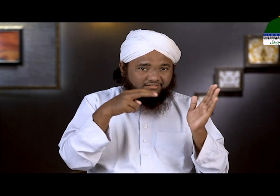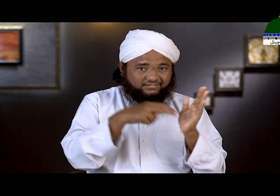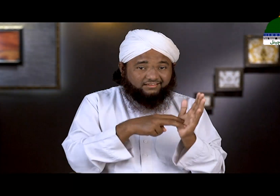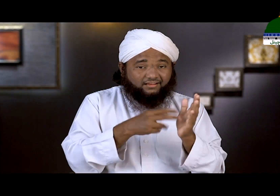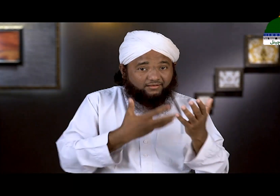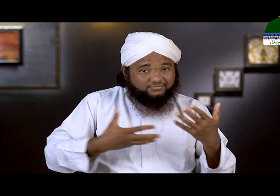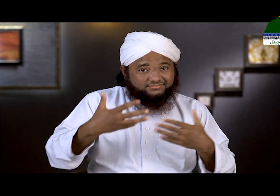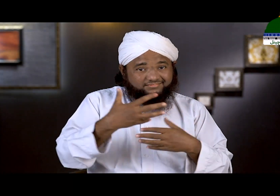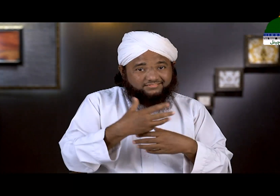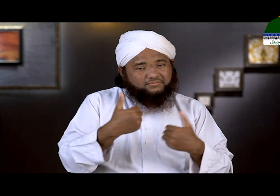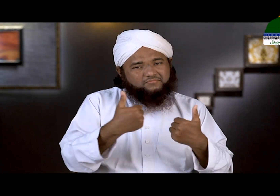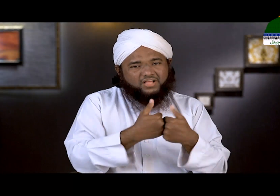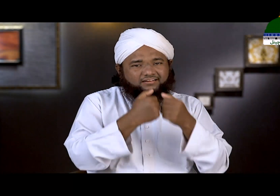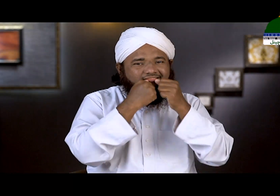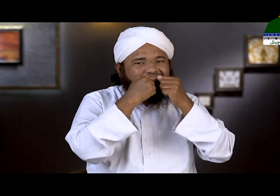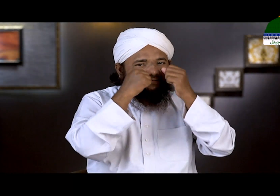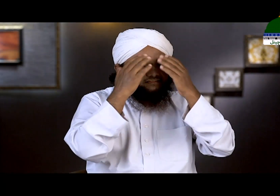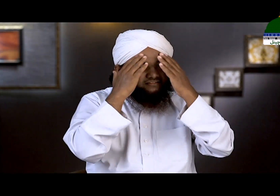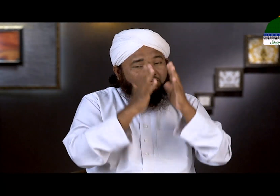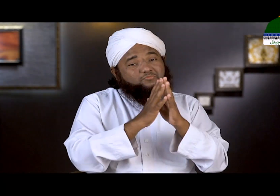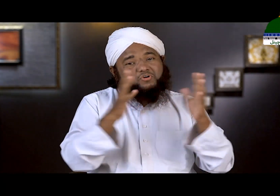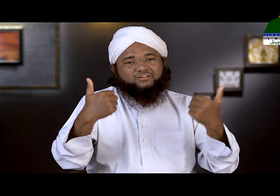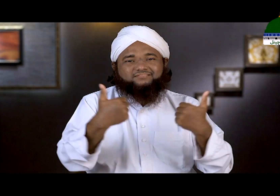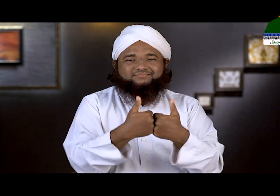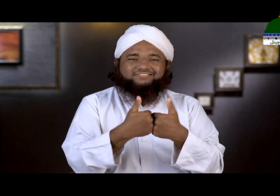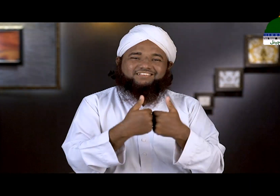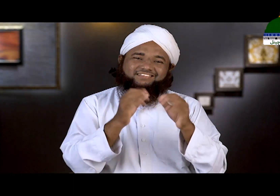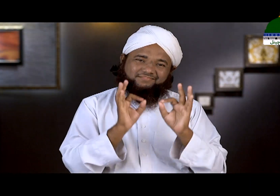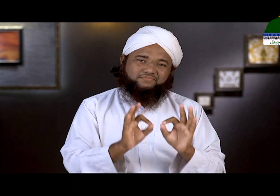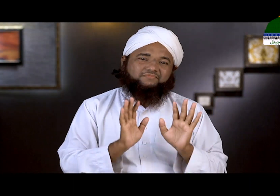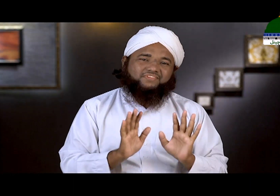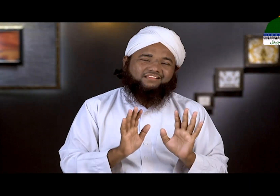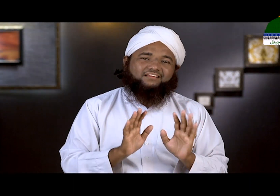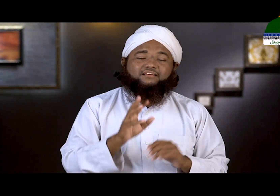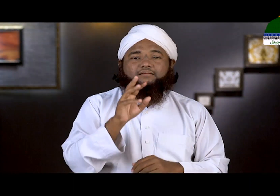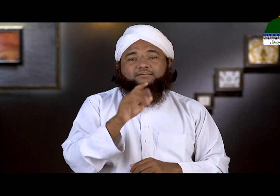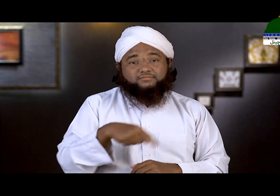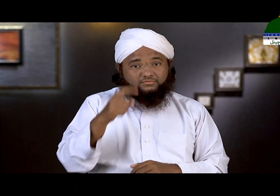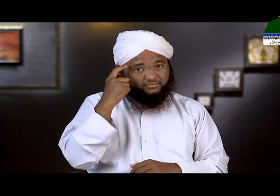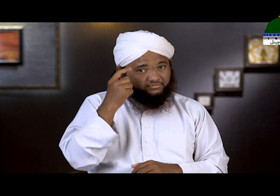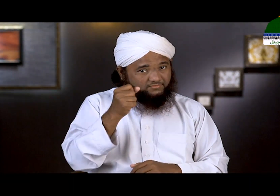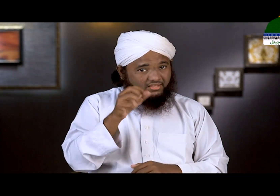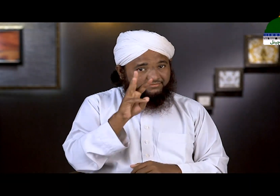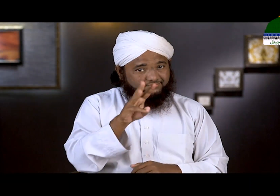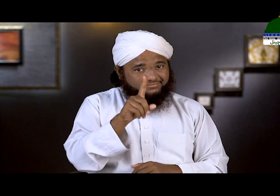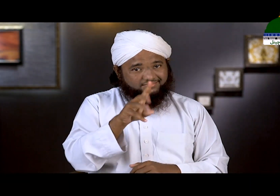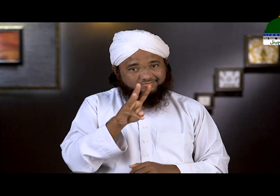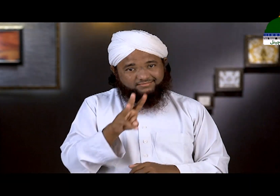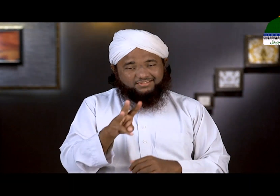انشاءاللہ ہمارا شمار کثرت سے درود پڑھنے والوں میں ہو جائے گا۔ یاد رہے 313 بار